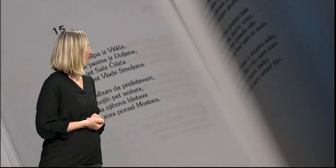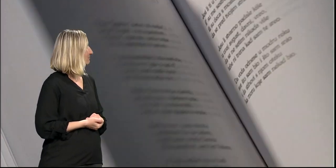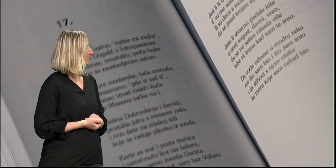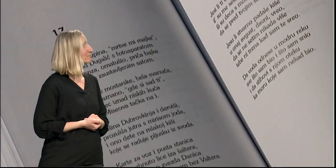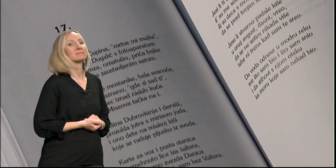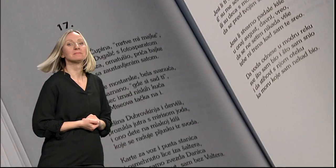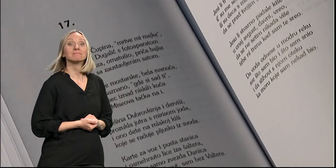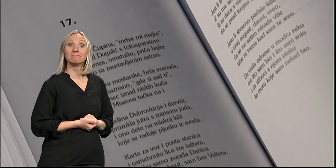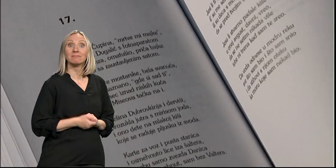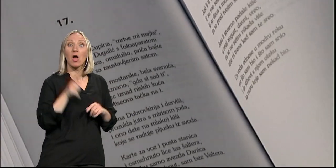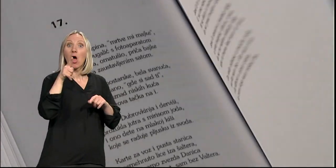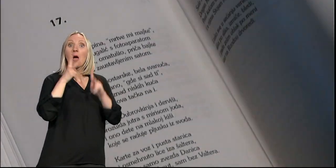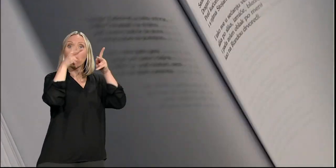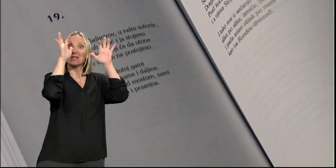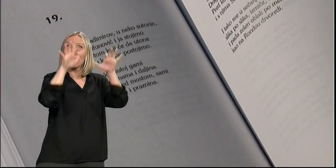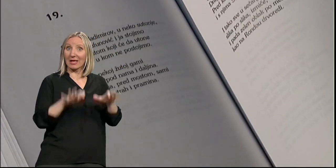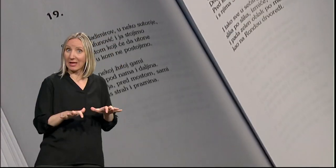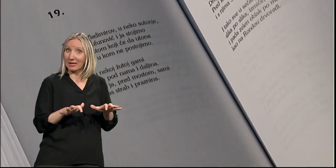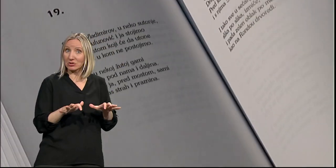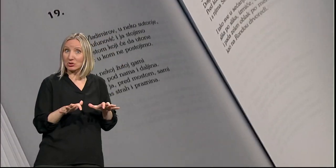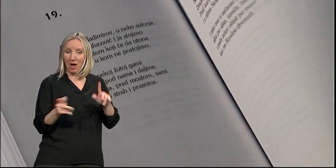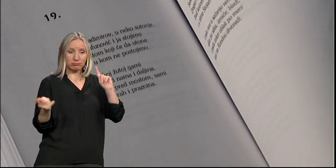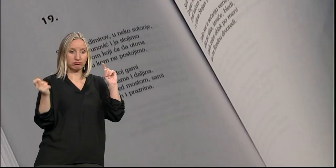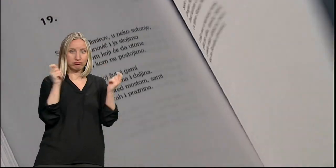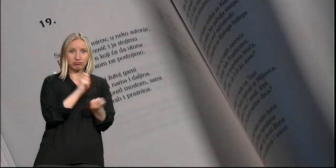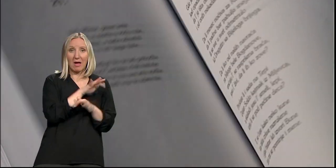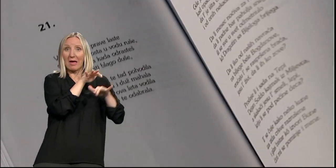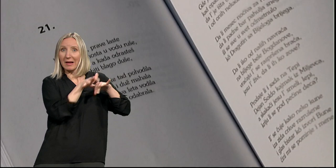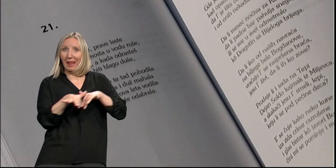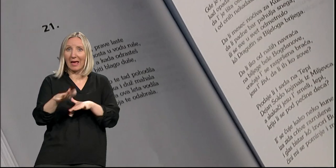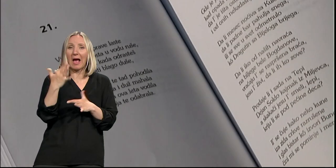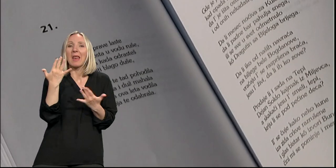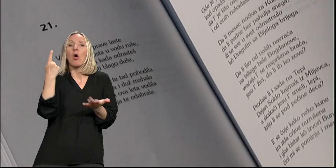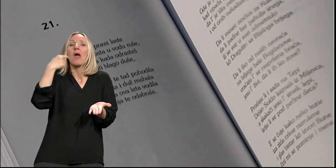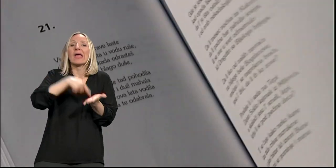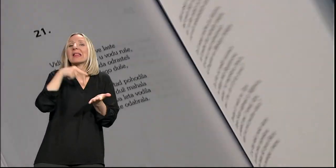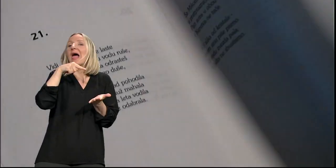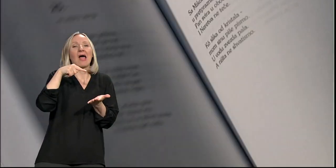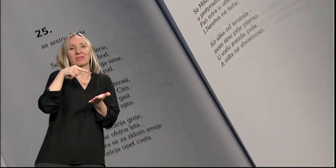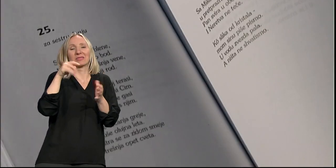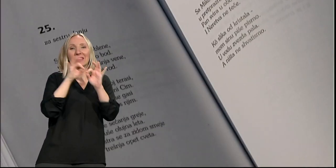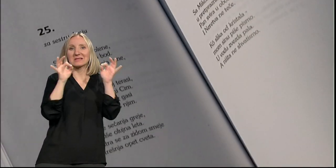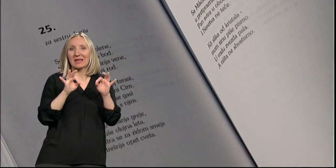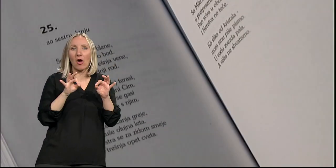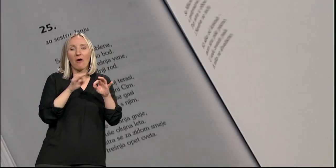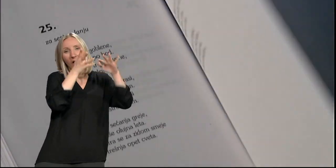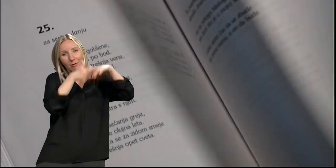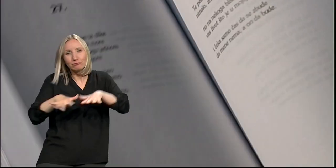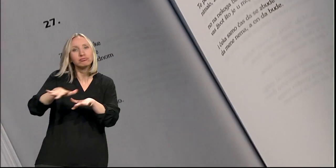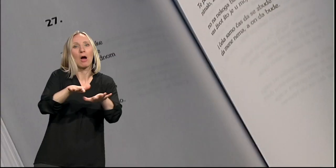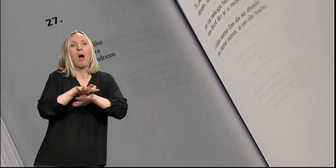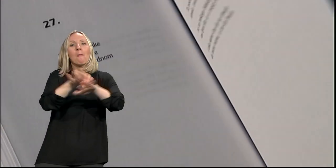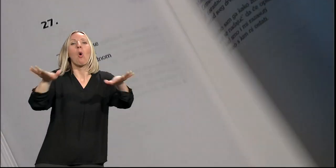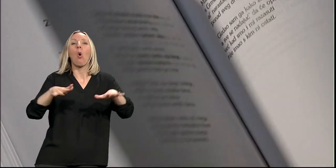Od kapije Mostarskih kiša nastala je bujica od nekoliko hiljada stihova koji su se izlili u more poezije. Iza